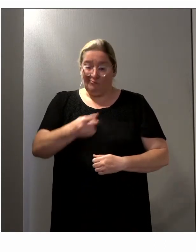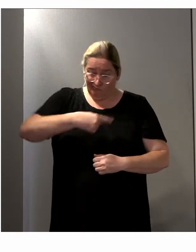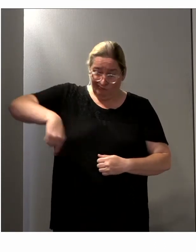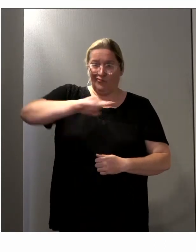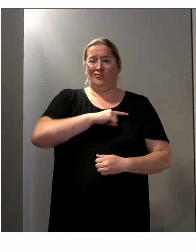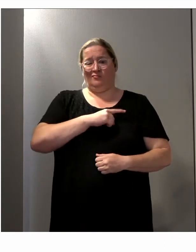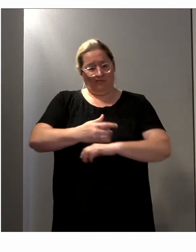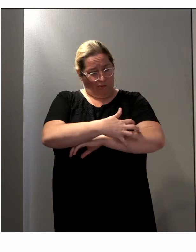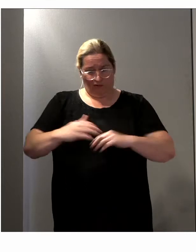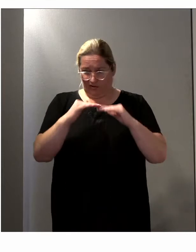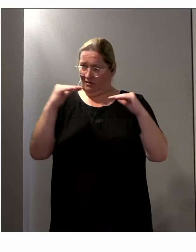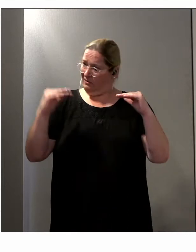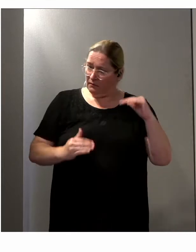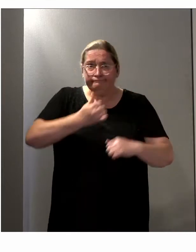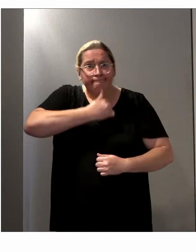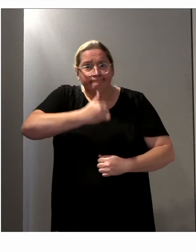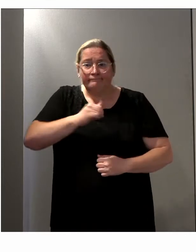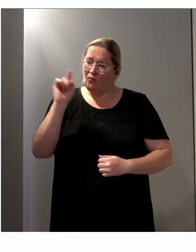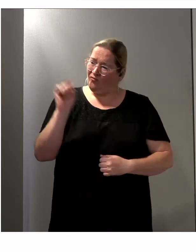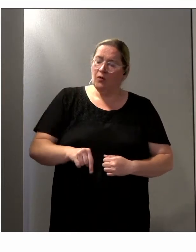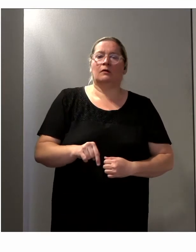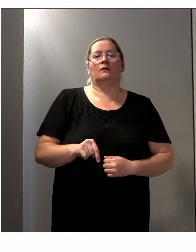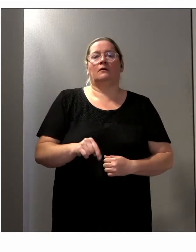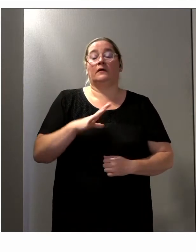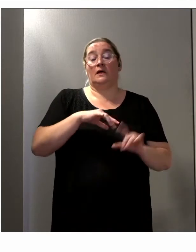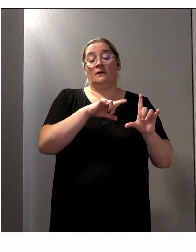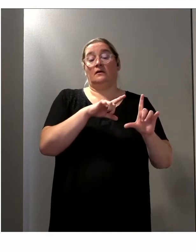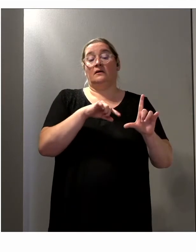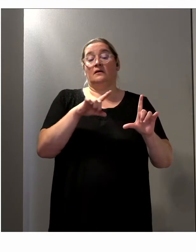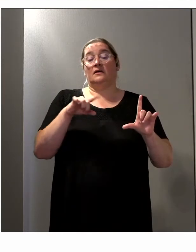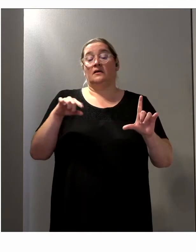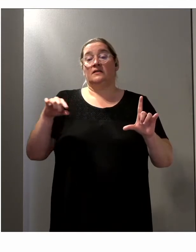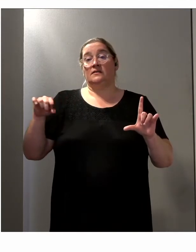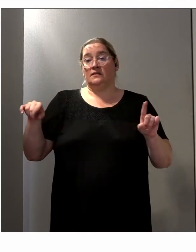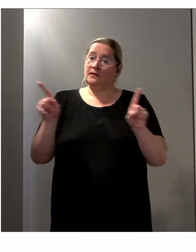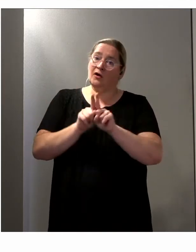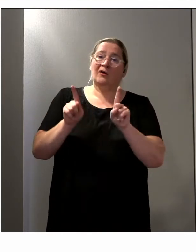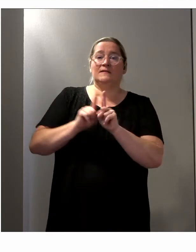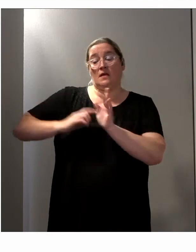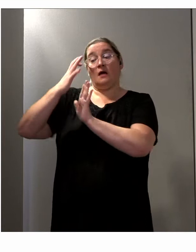seuil de pauvreté, ça fait appel à une notion statistique qui a une part conventionnelle,